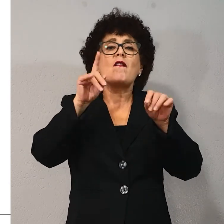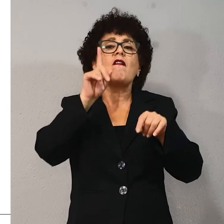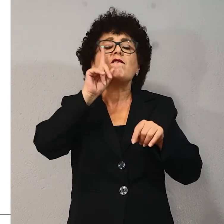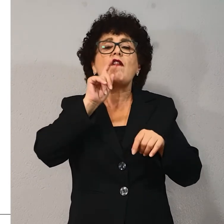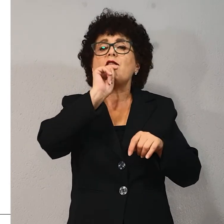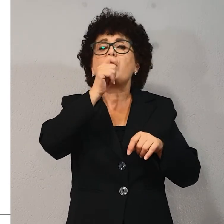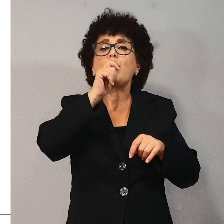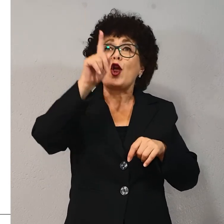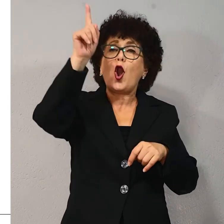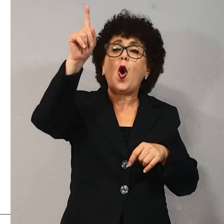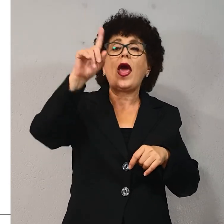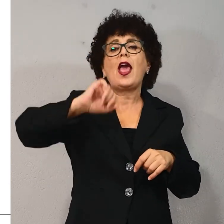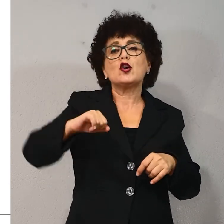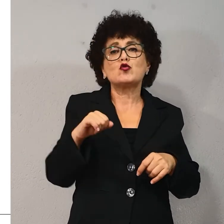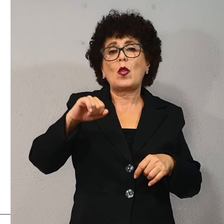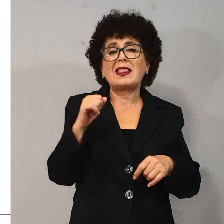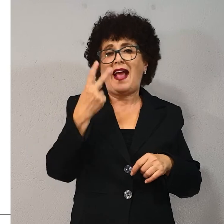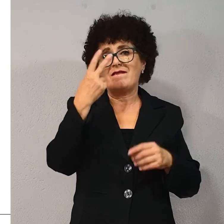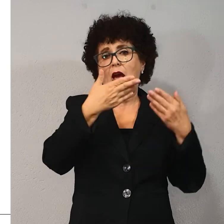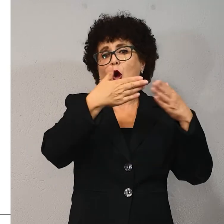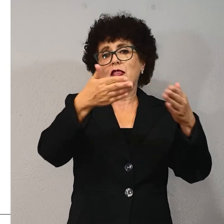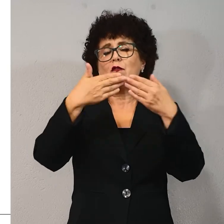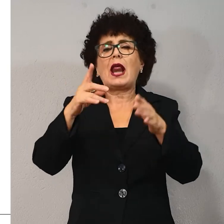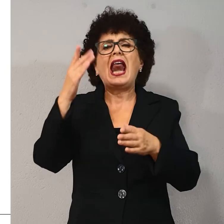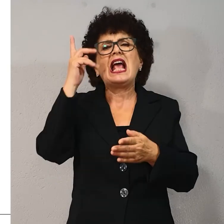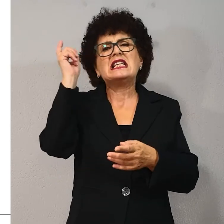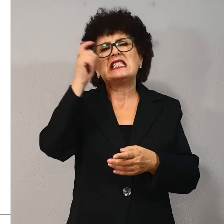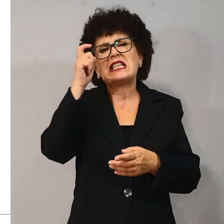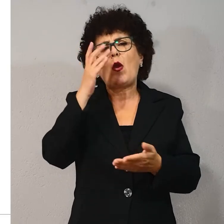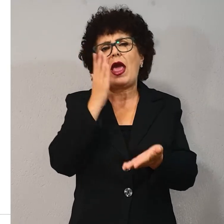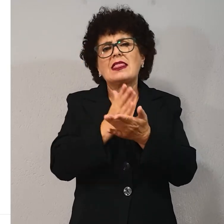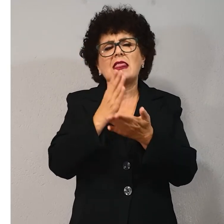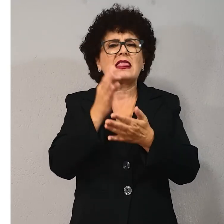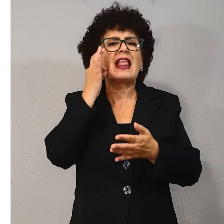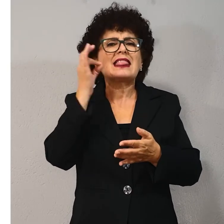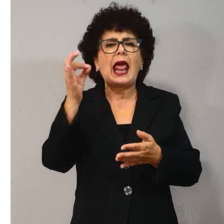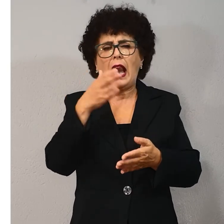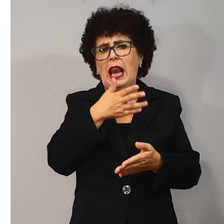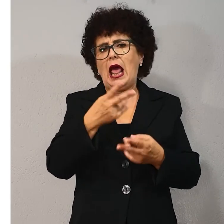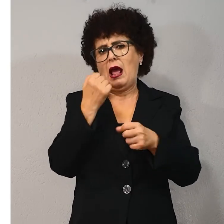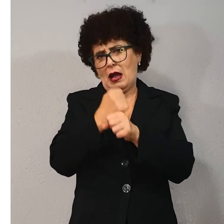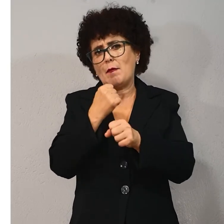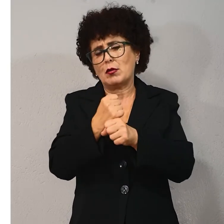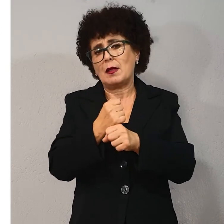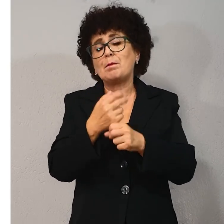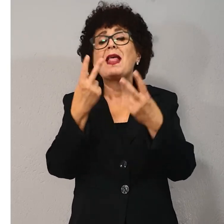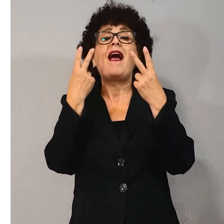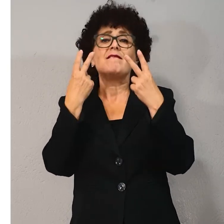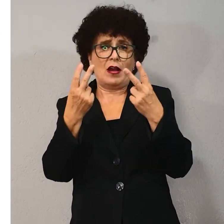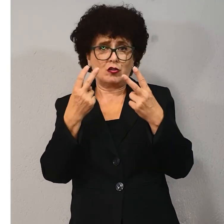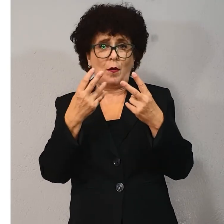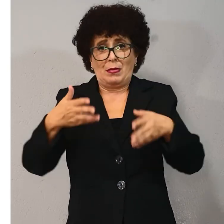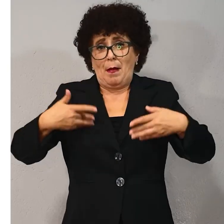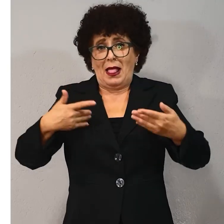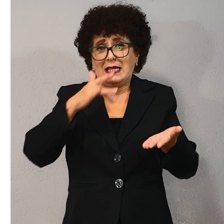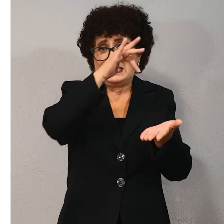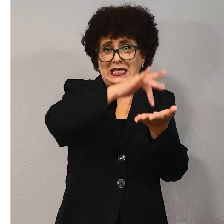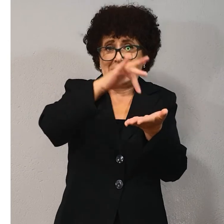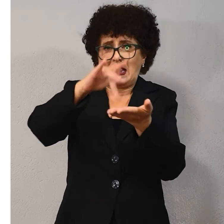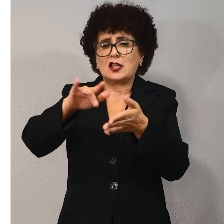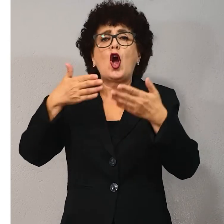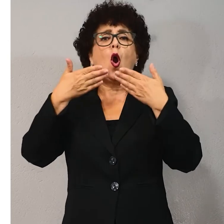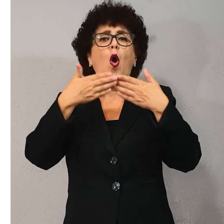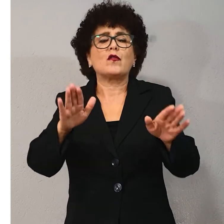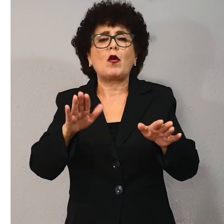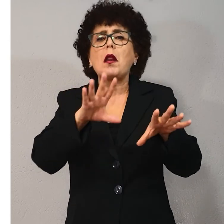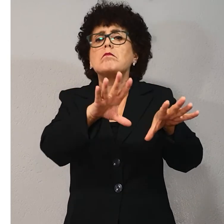и во Шутоо Ризари и се отворени секој работен ден. Важно! Младинските центри се